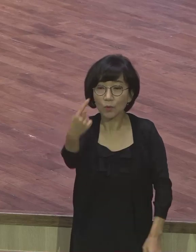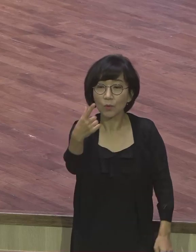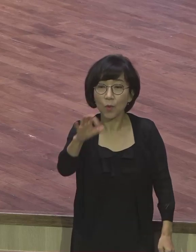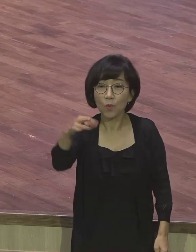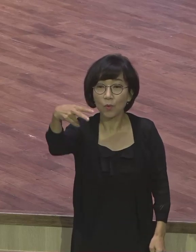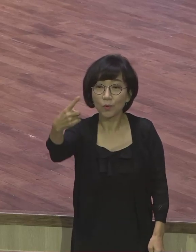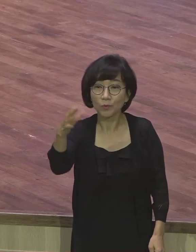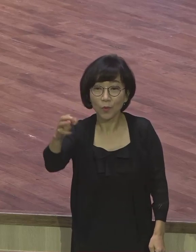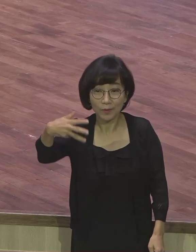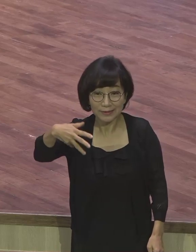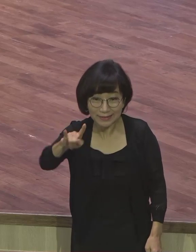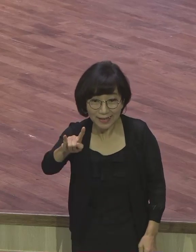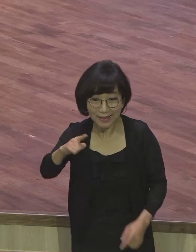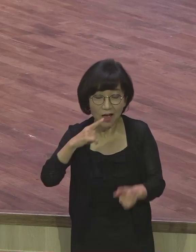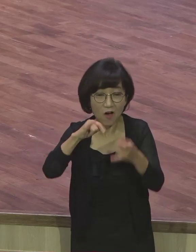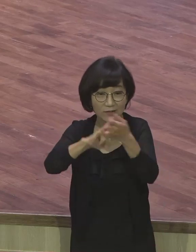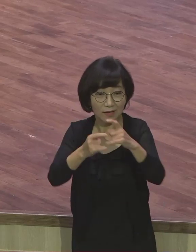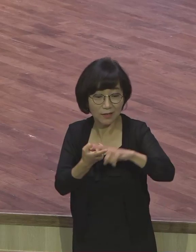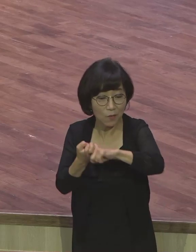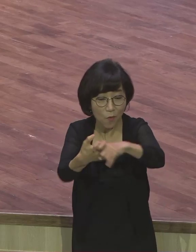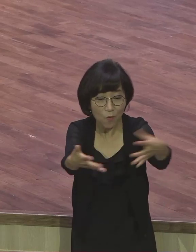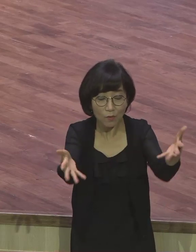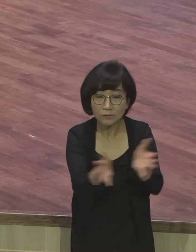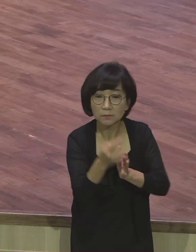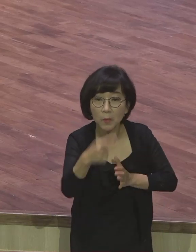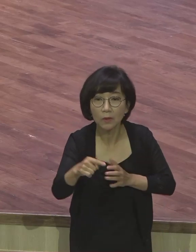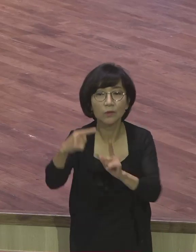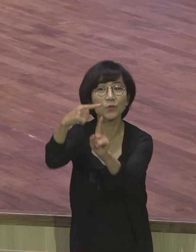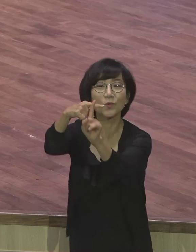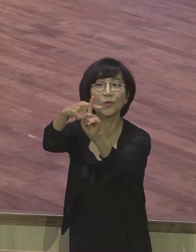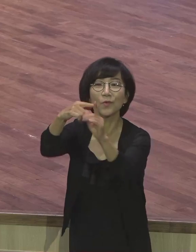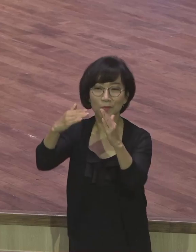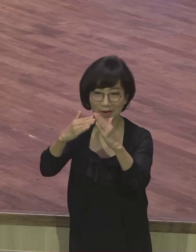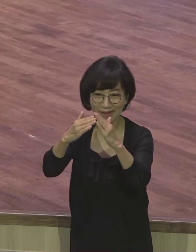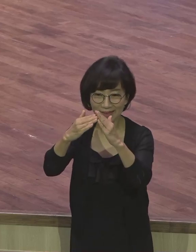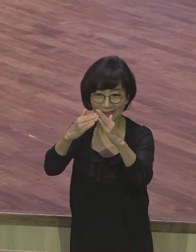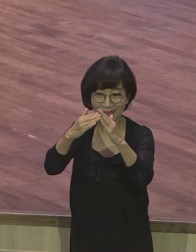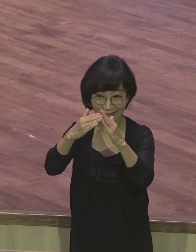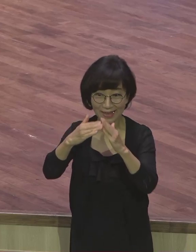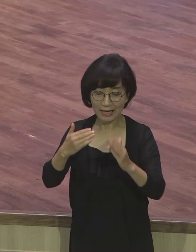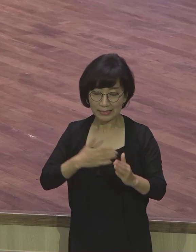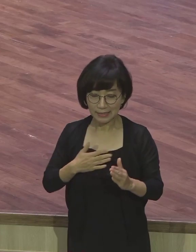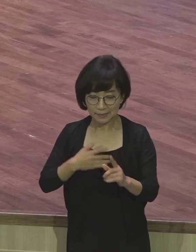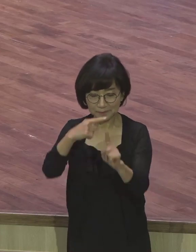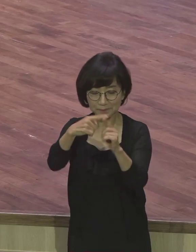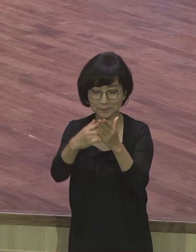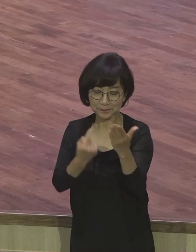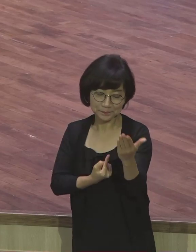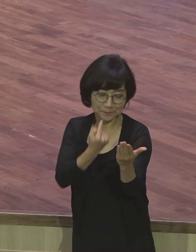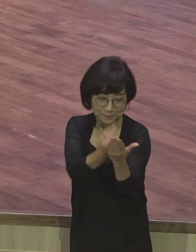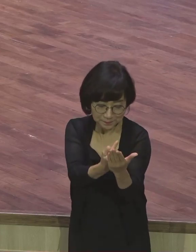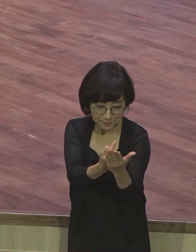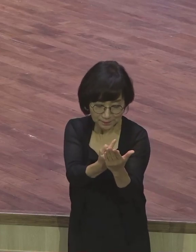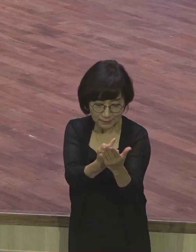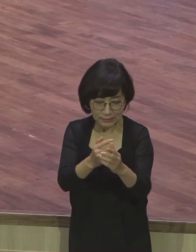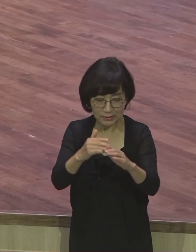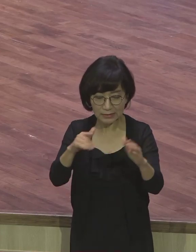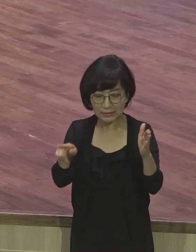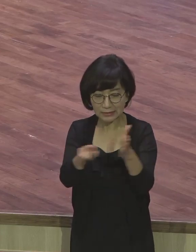이 교회, 교회에서 내가 어떻게 생활, 신앙생활을 하고 하느냐?